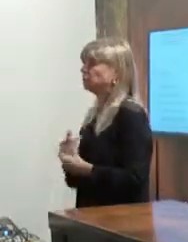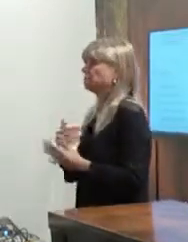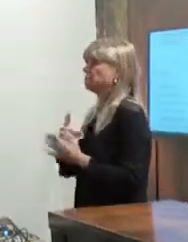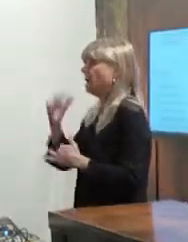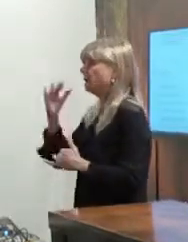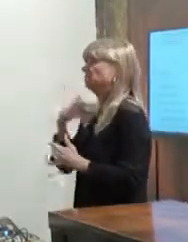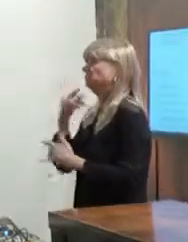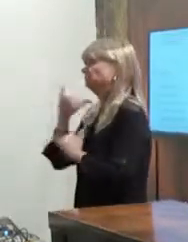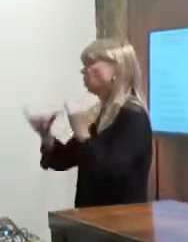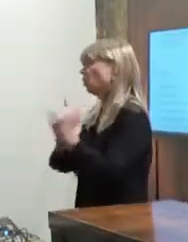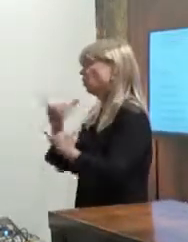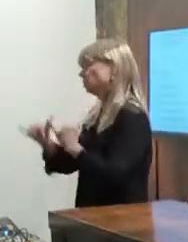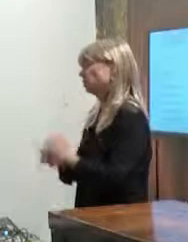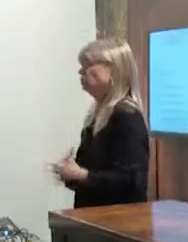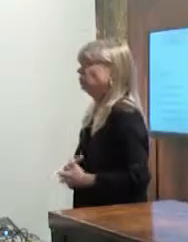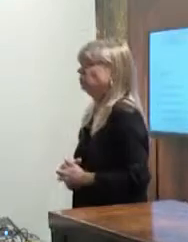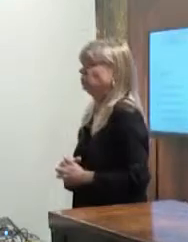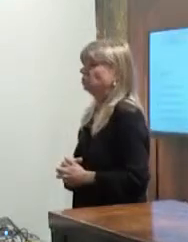más información,